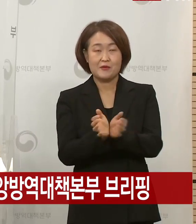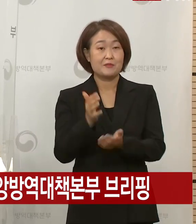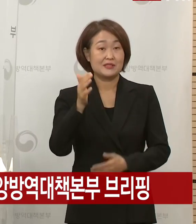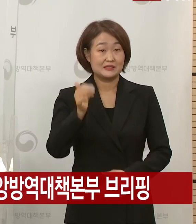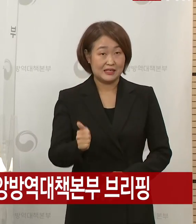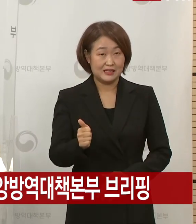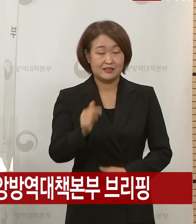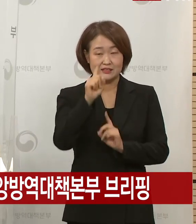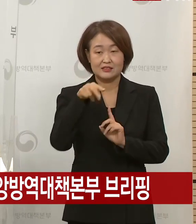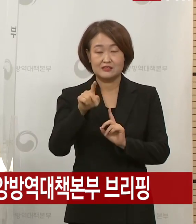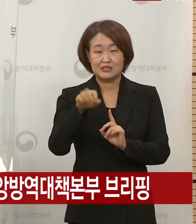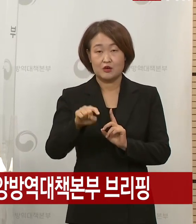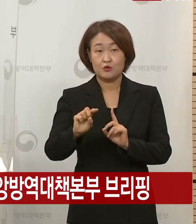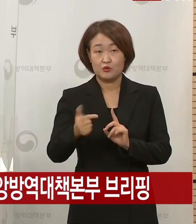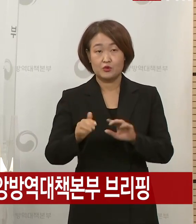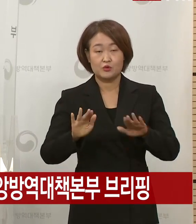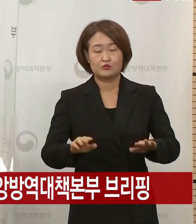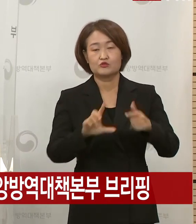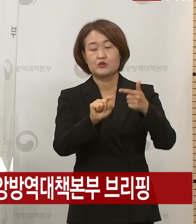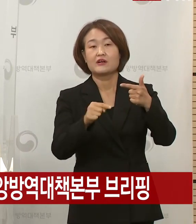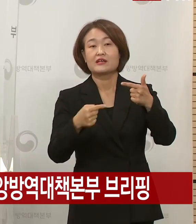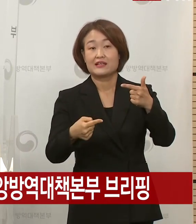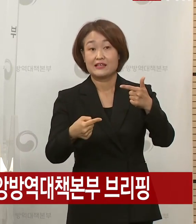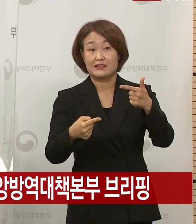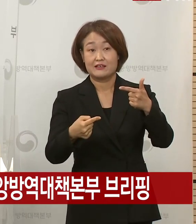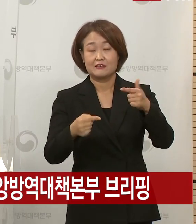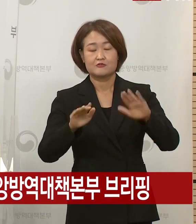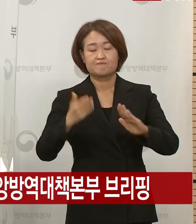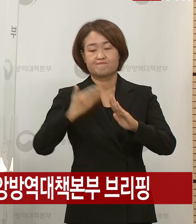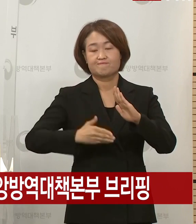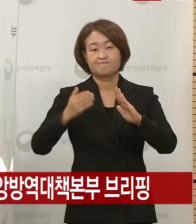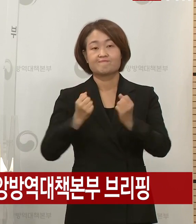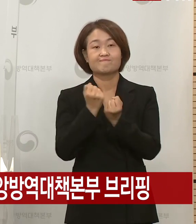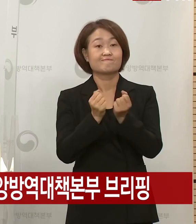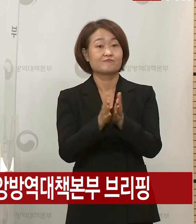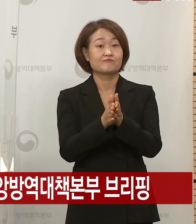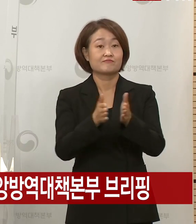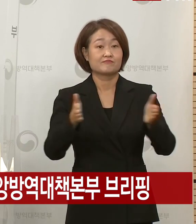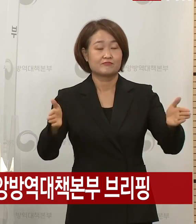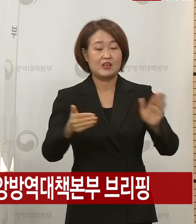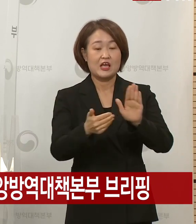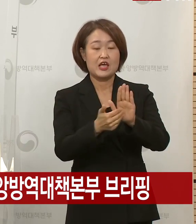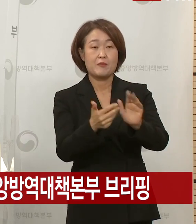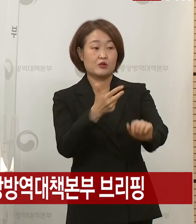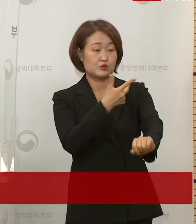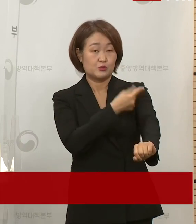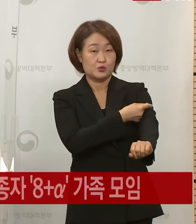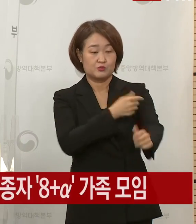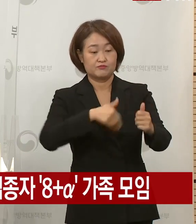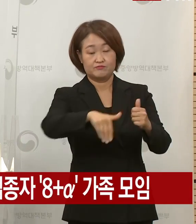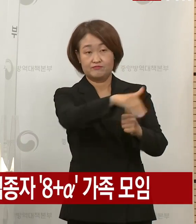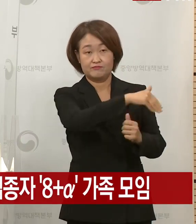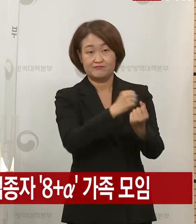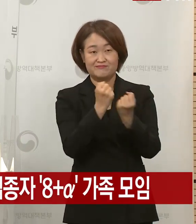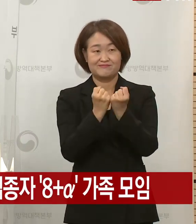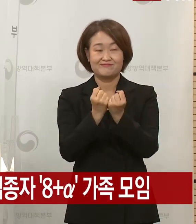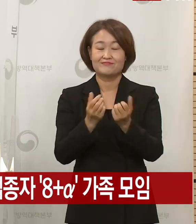코로나19 감염병 정례 브리핑 시작하도록 하겠습니다. 먼저 예방접종 현황